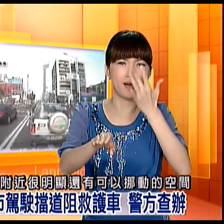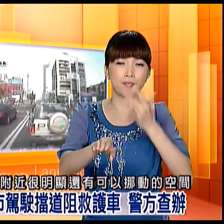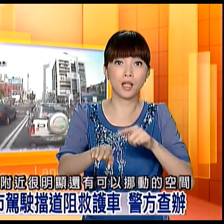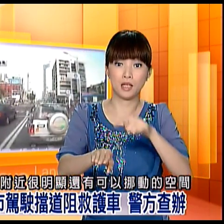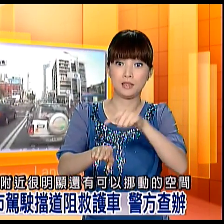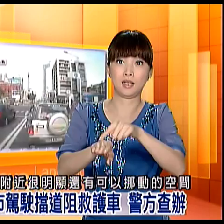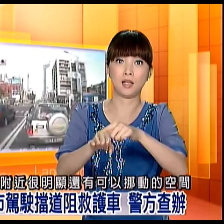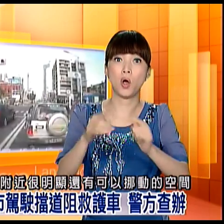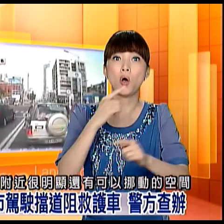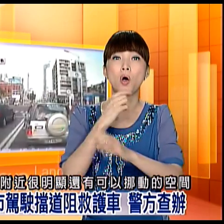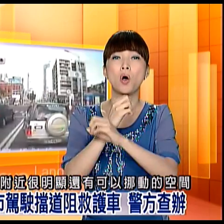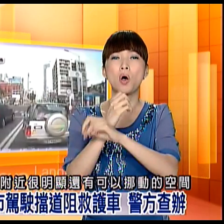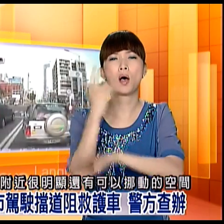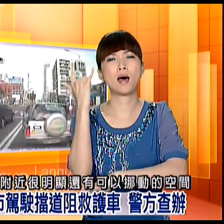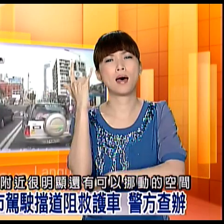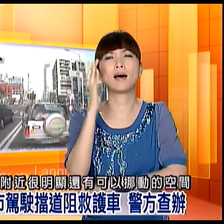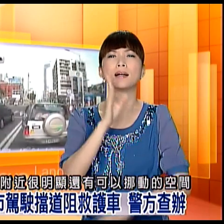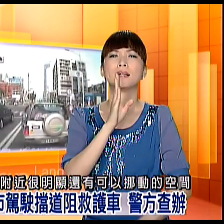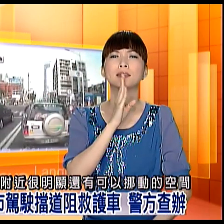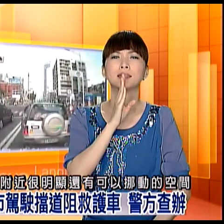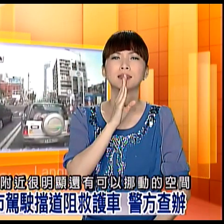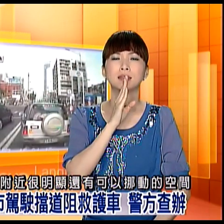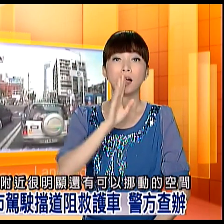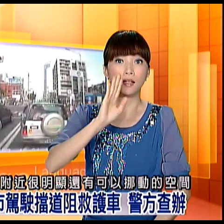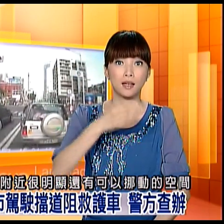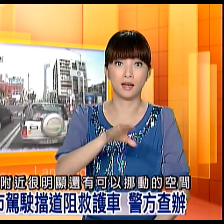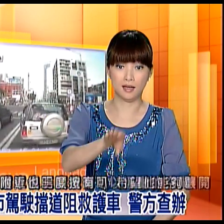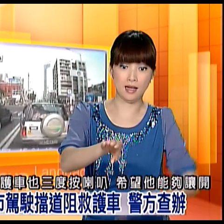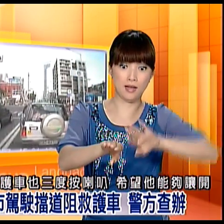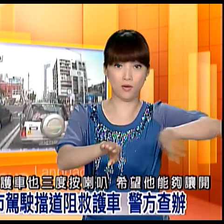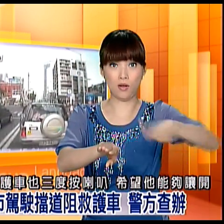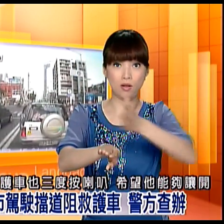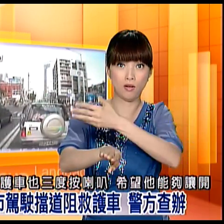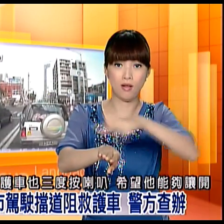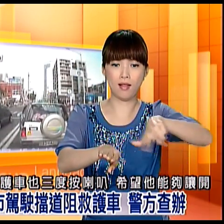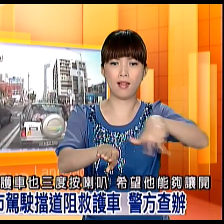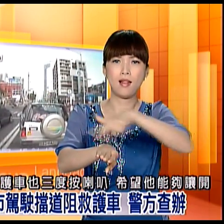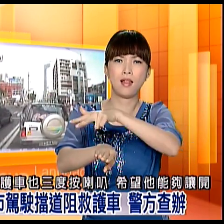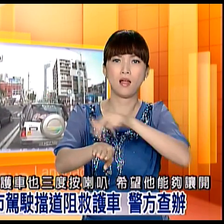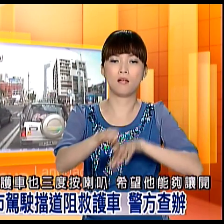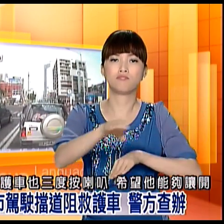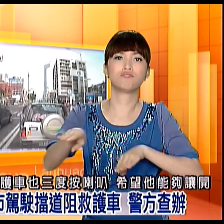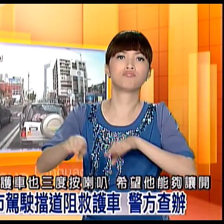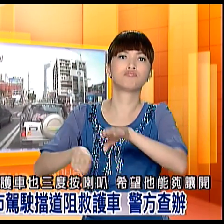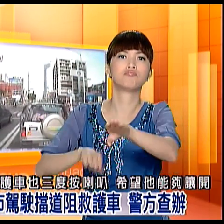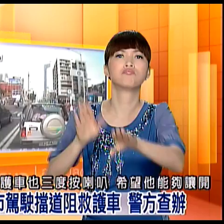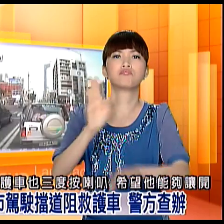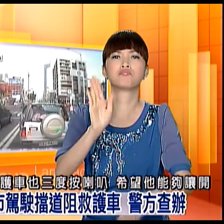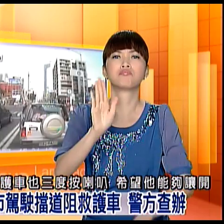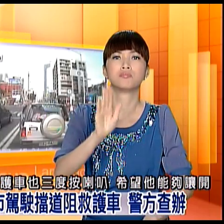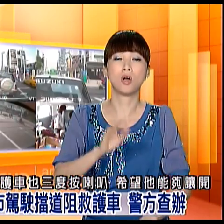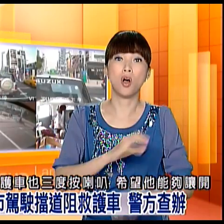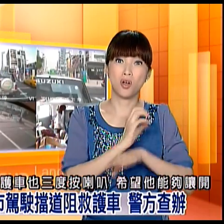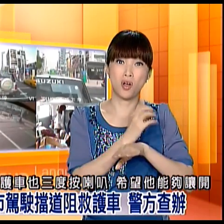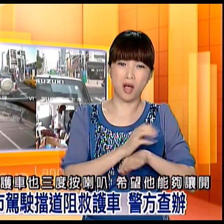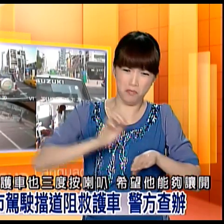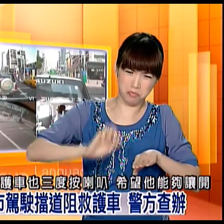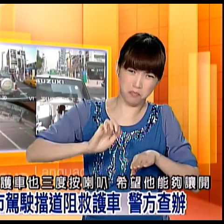很明显的还有可以挪动的空间，而救护车也三度按喇叭希望他能够让